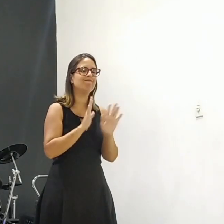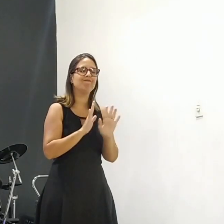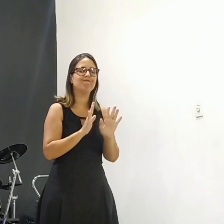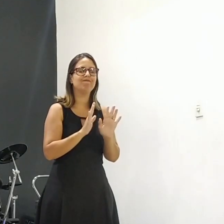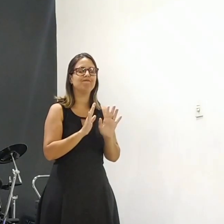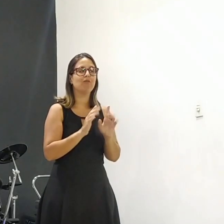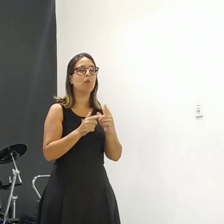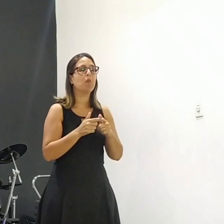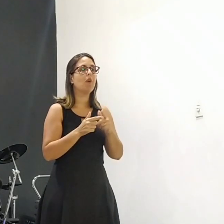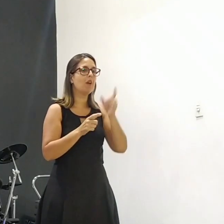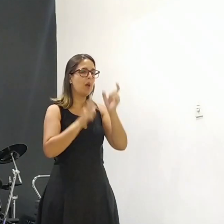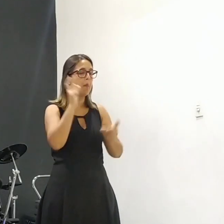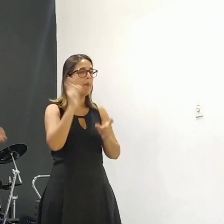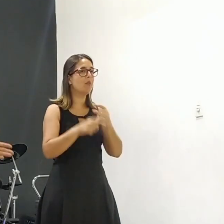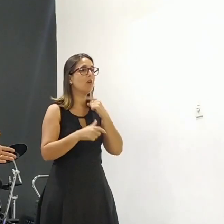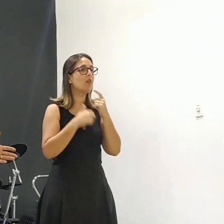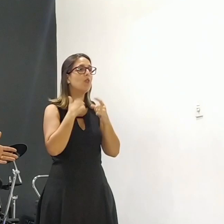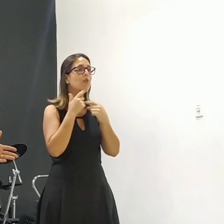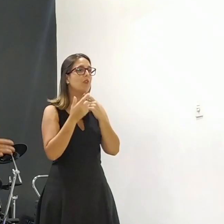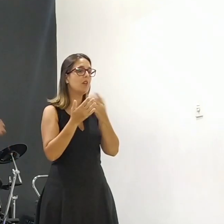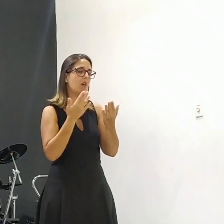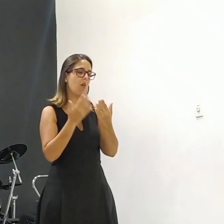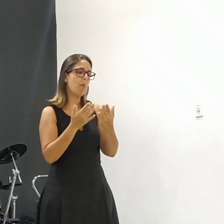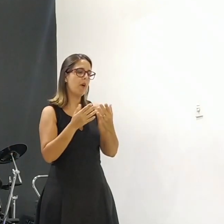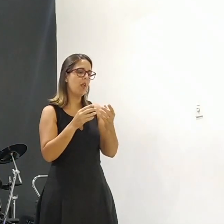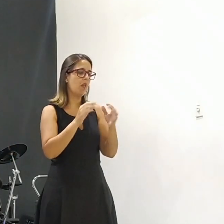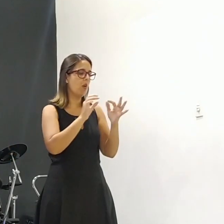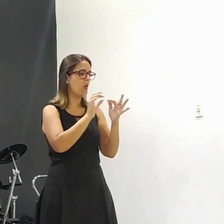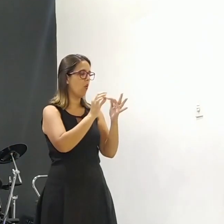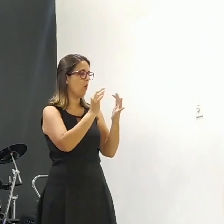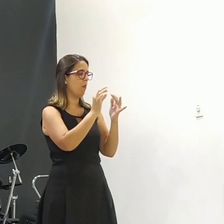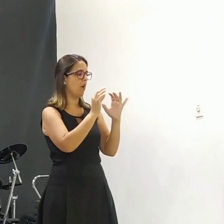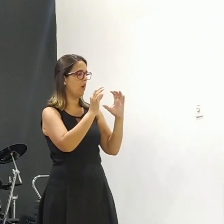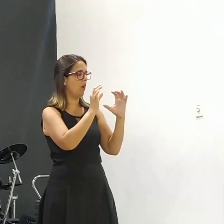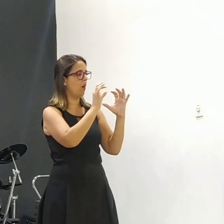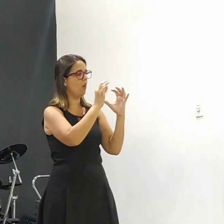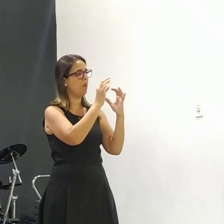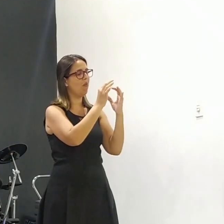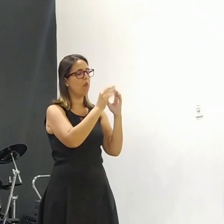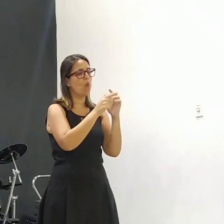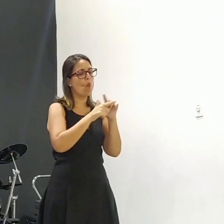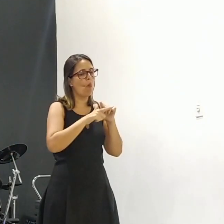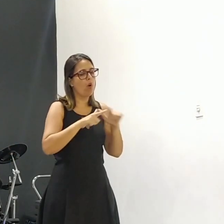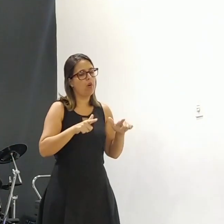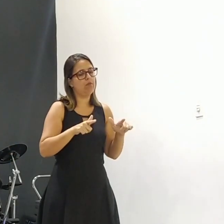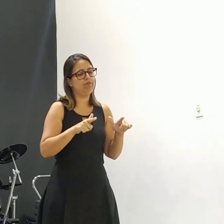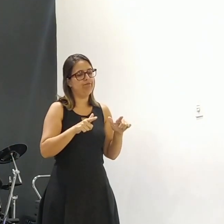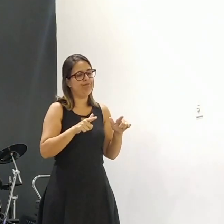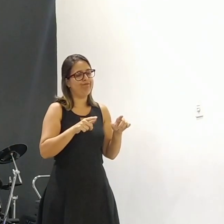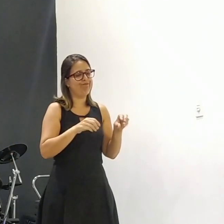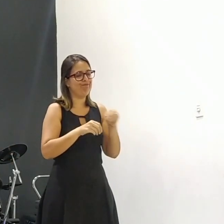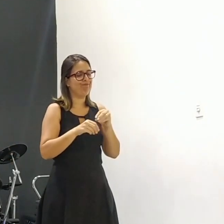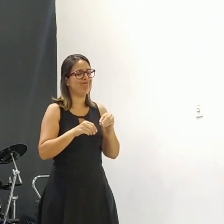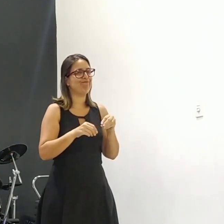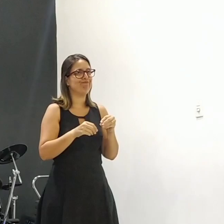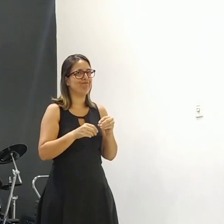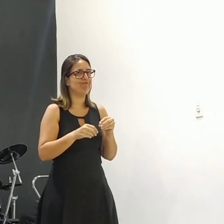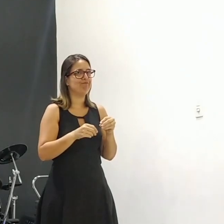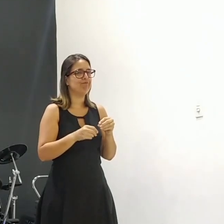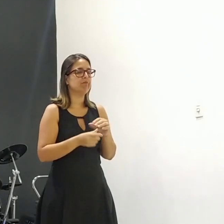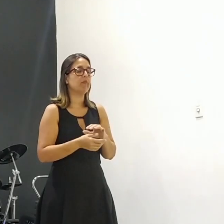aquele que duvida é como a folha seca, né, que é jogada de um lado para o outro, mas aquele que confia